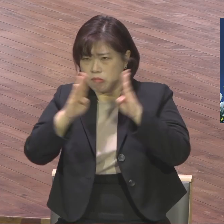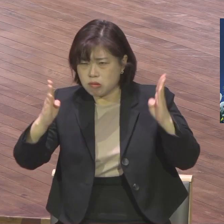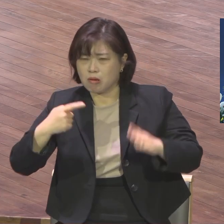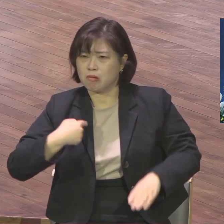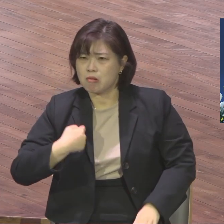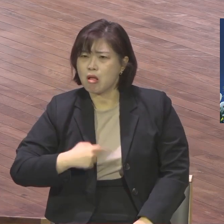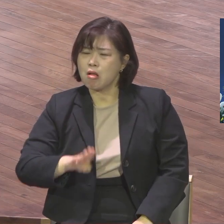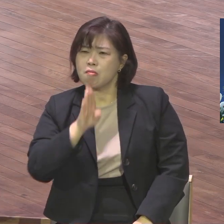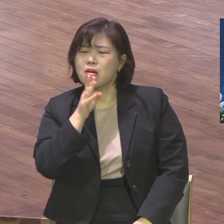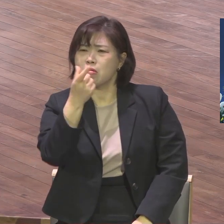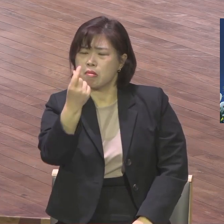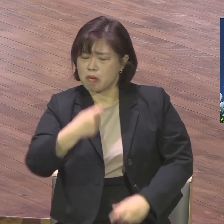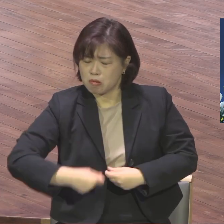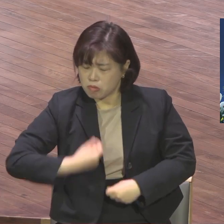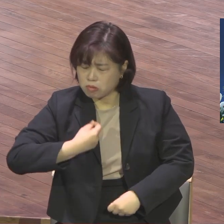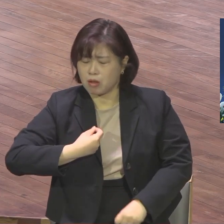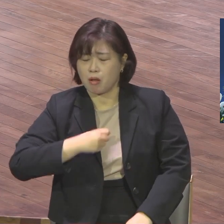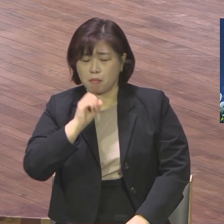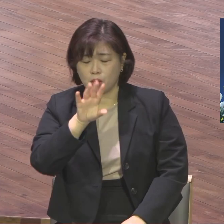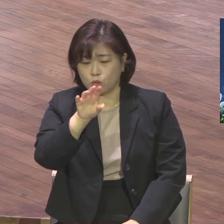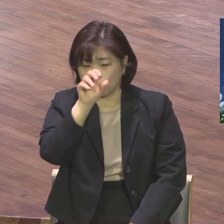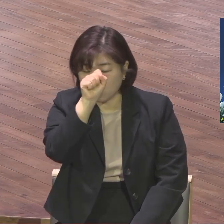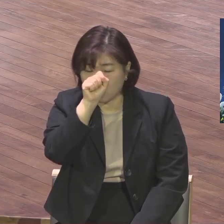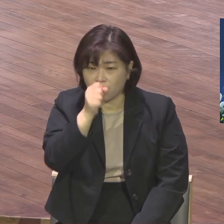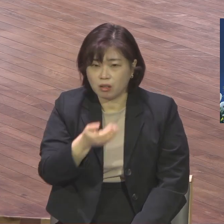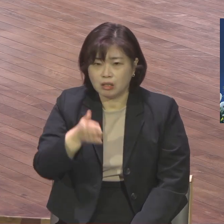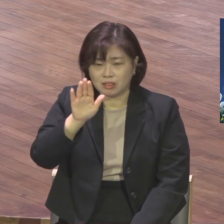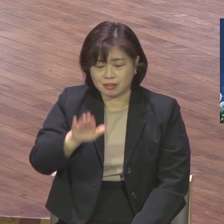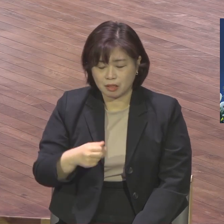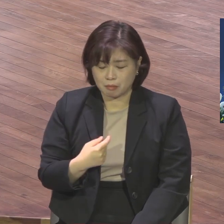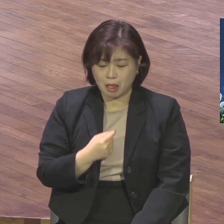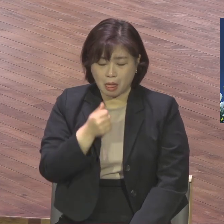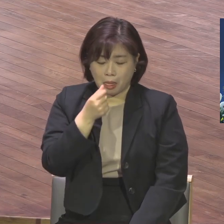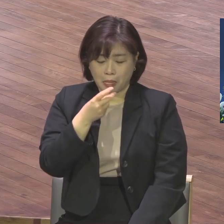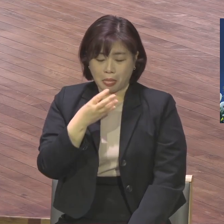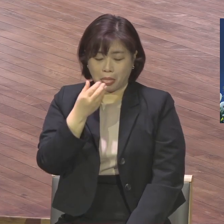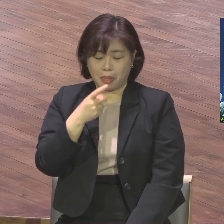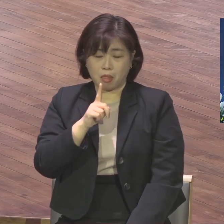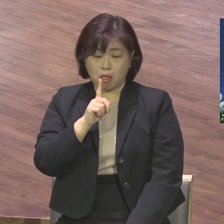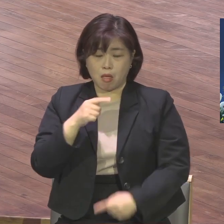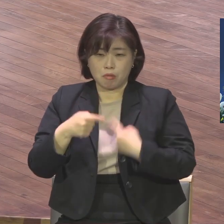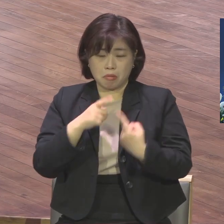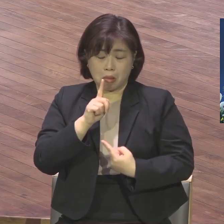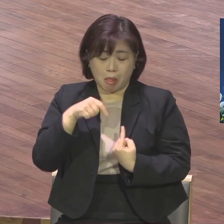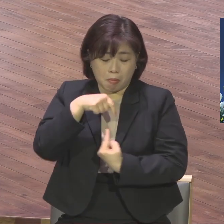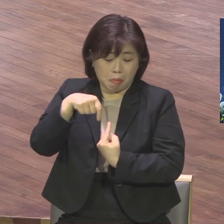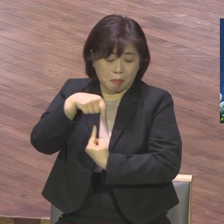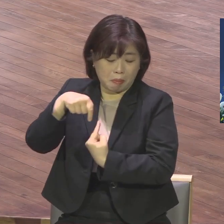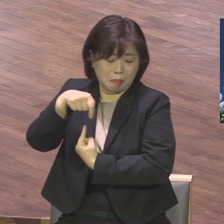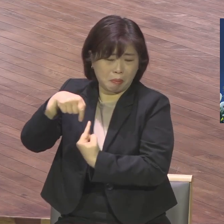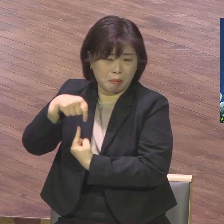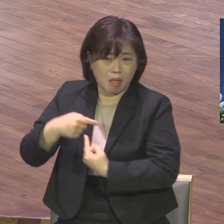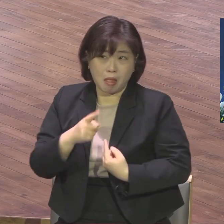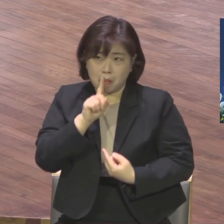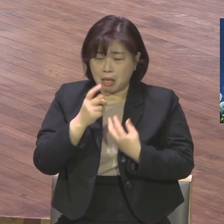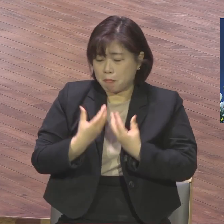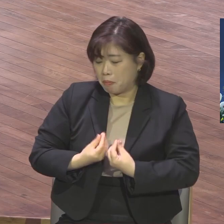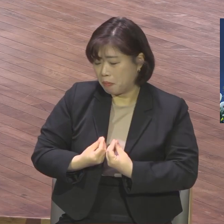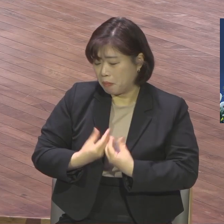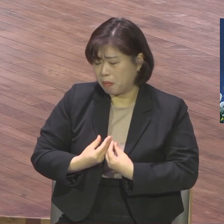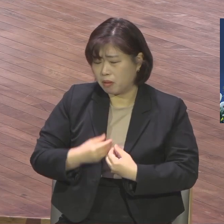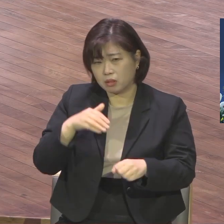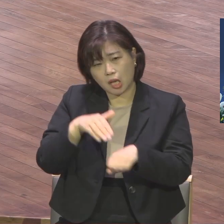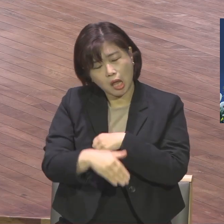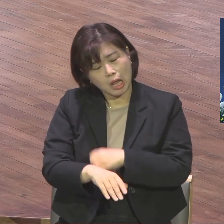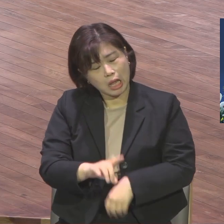교수 가든지 말든지 국민 앞에 딱 내놨으면 국민들이 지지가